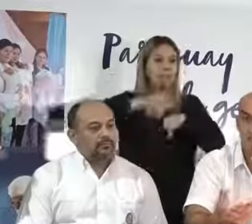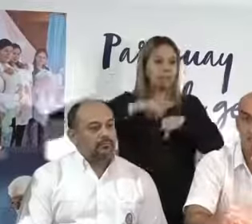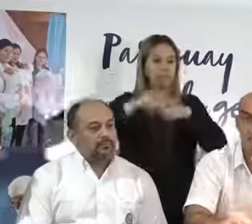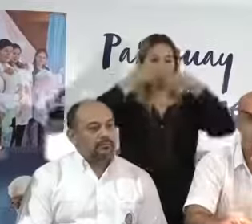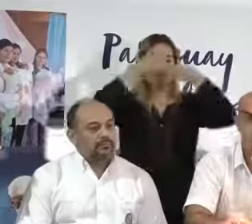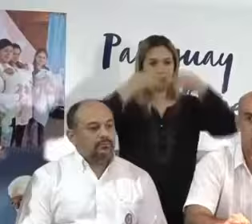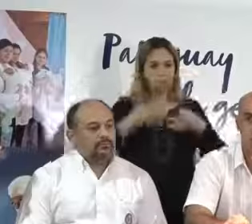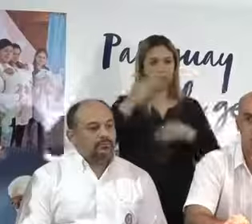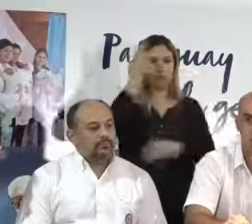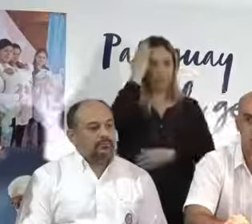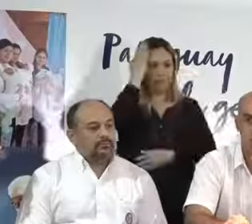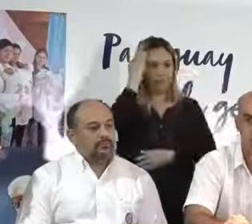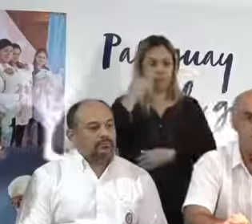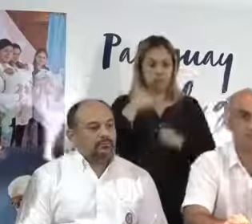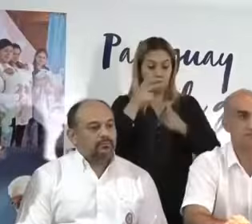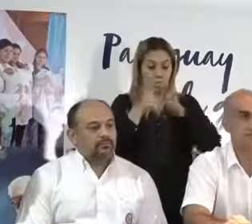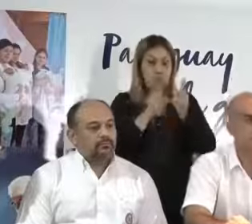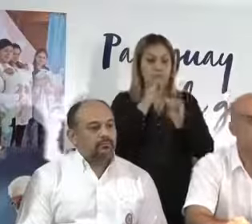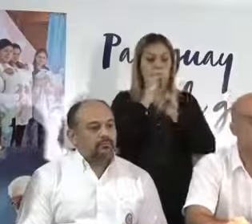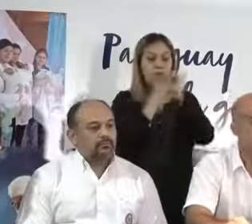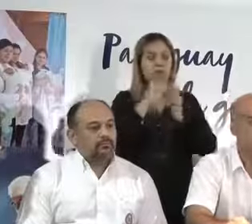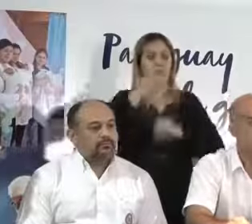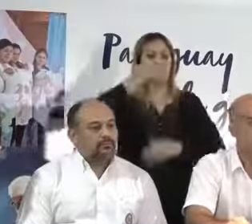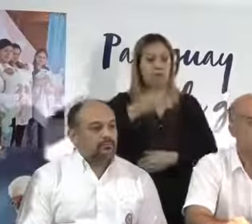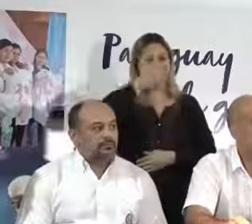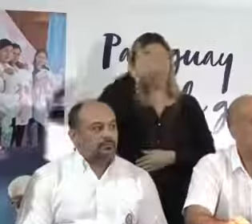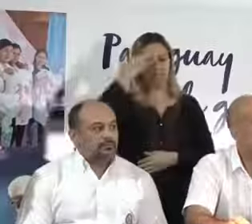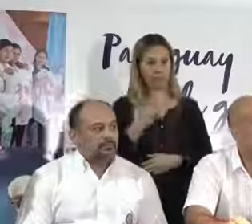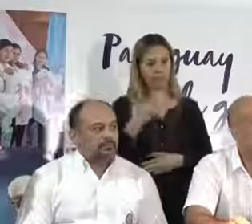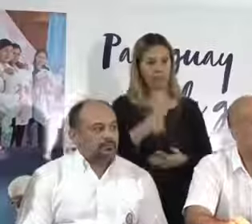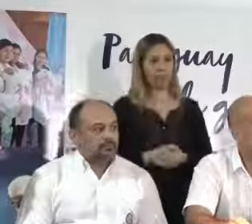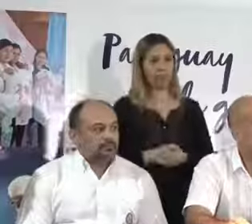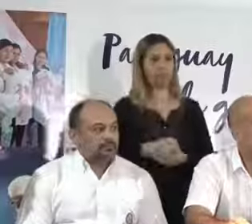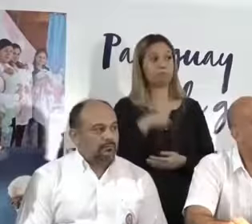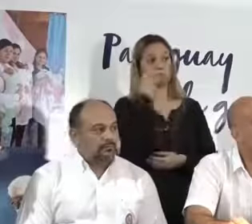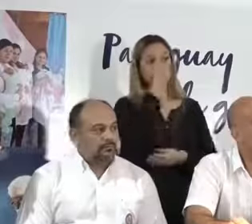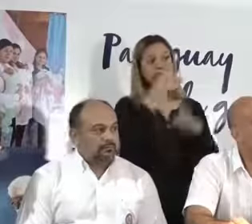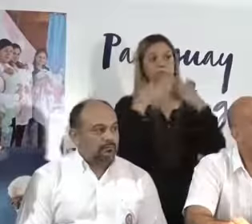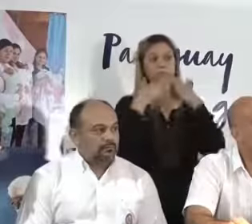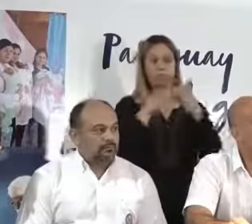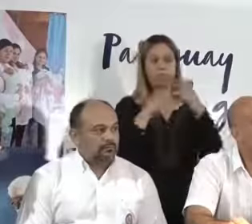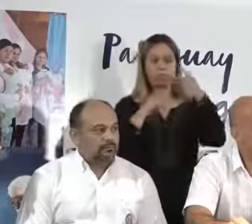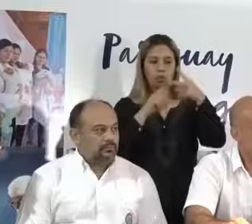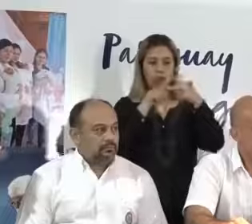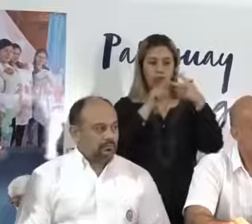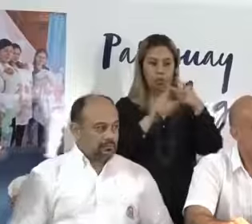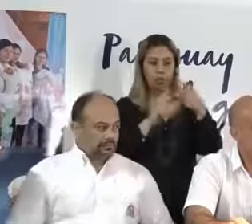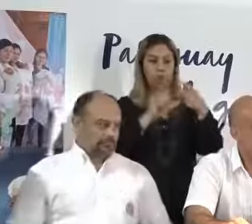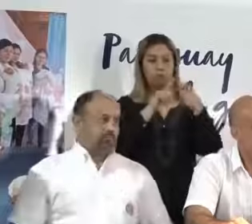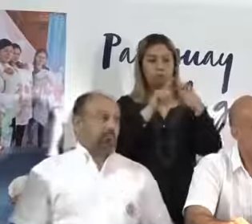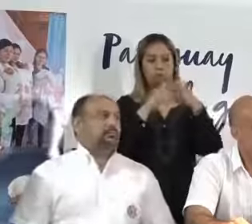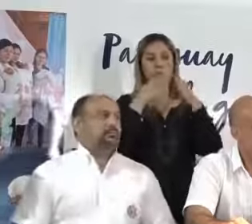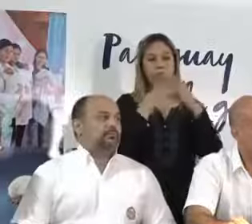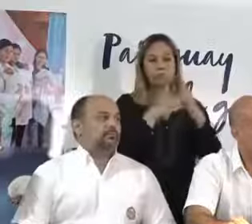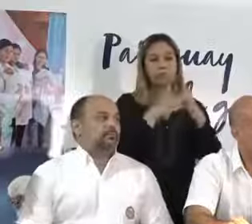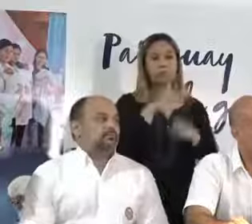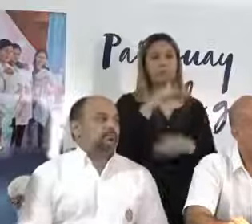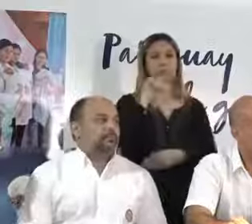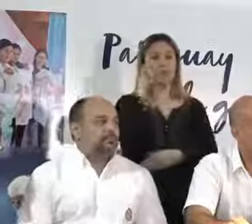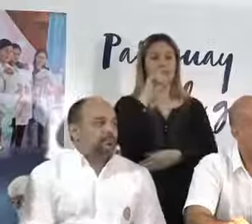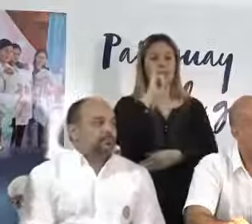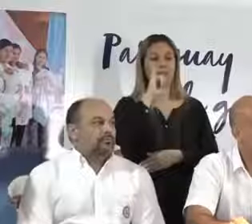reporte, que es lo que todos buscamos. Ministro, la consulta son dos consultas. La primera es si el INERAM